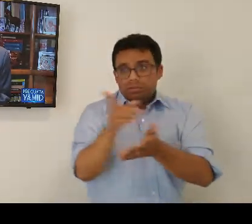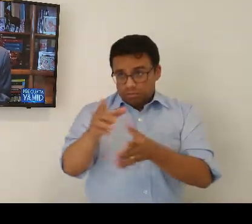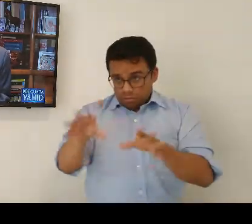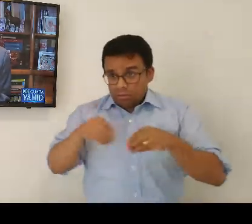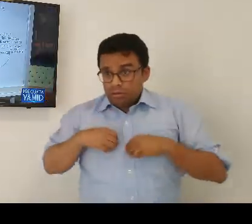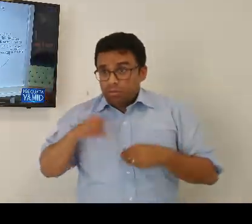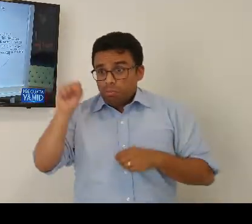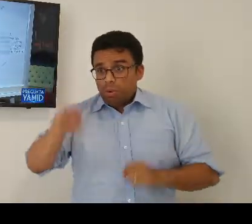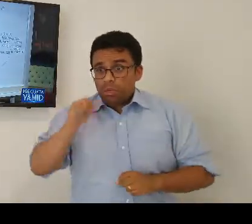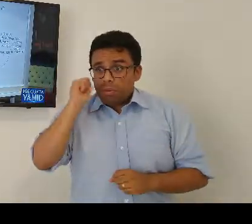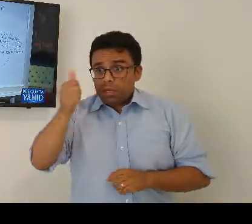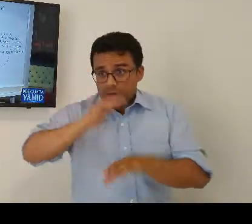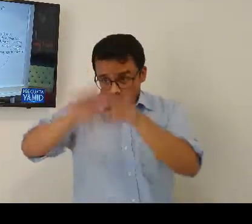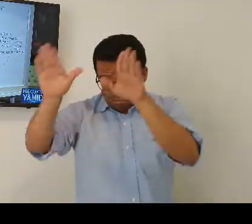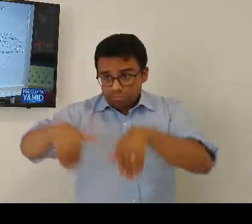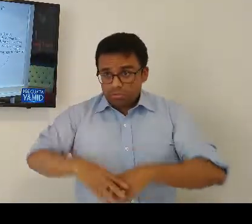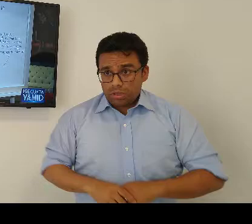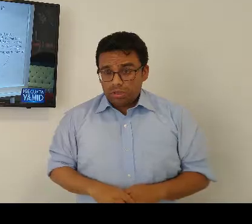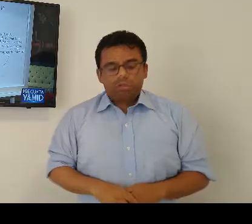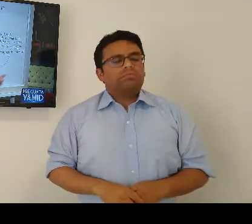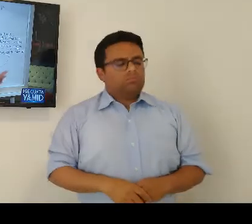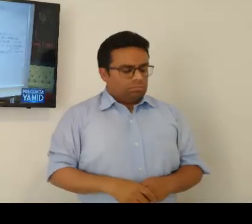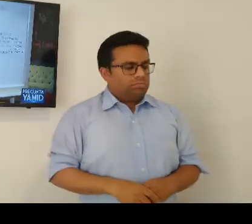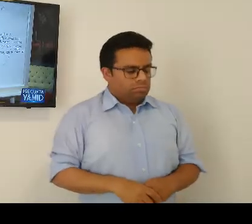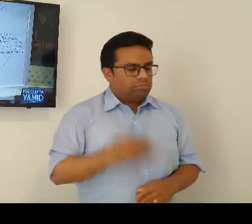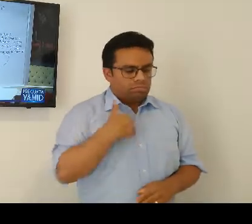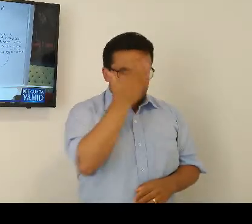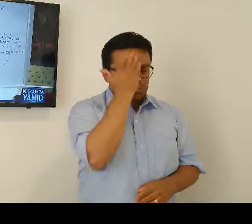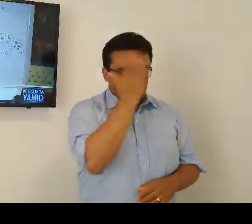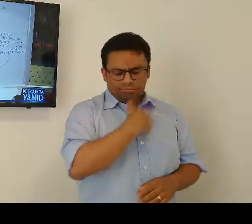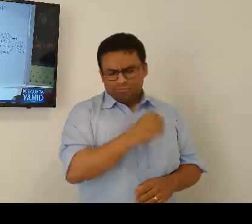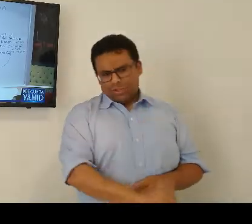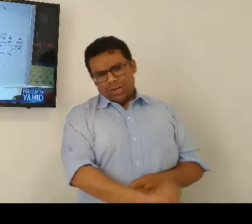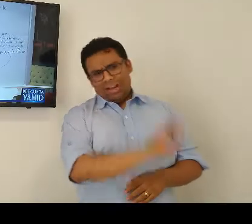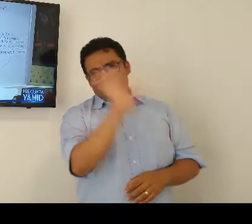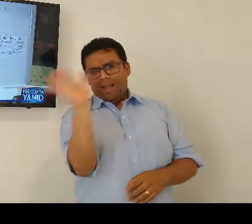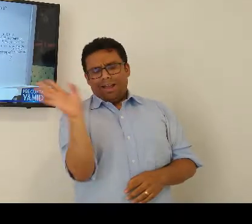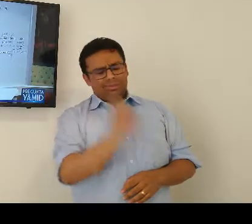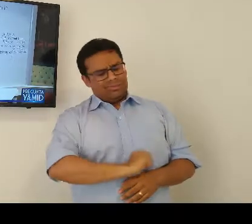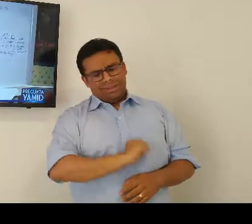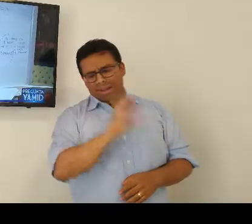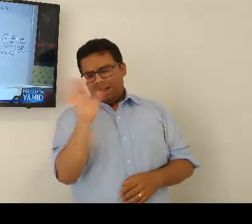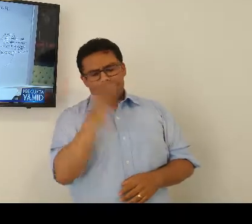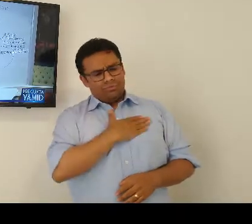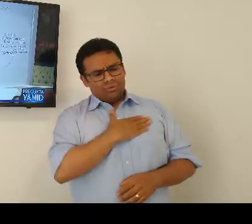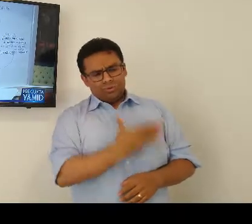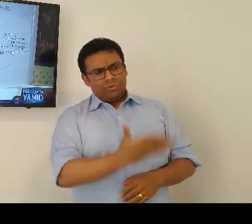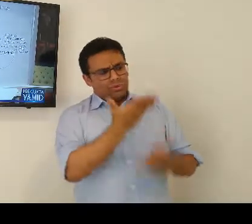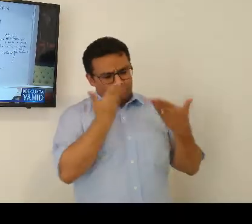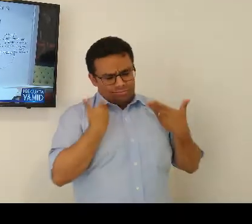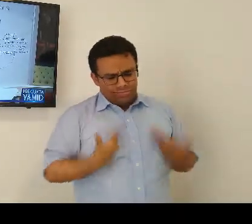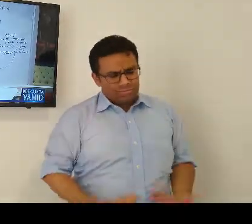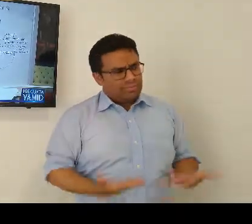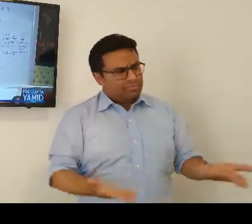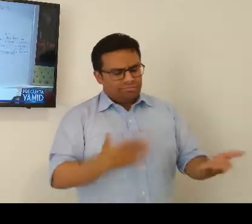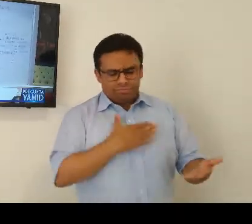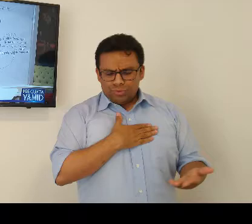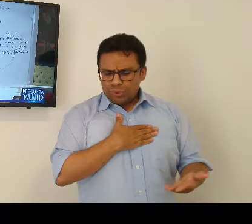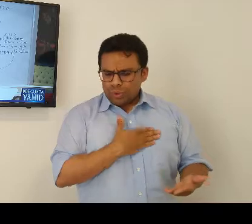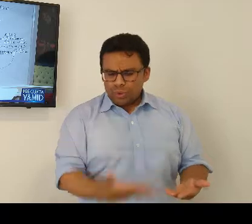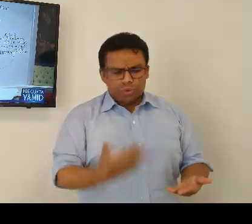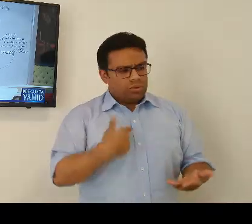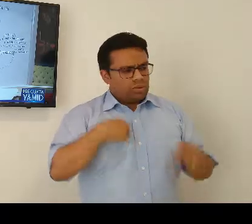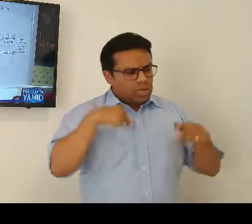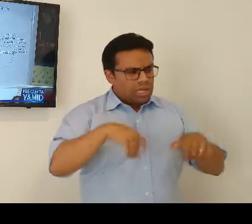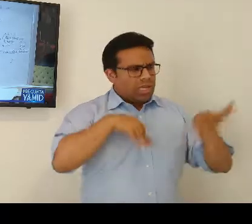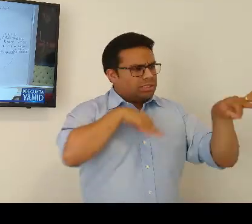usted, alcaldesa? Lo sé. Pero por supuesto, Yamid, aquí cuenta siempre conmigo, aquí estamos explicándole a